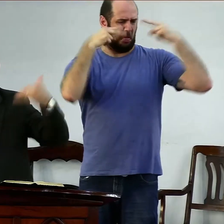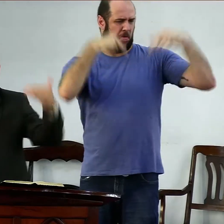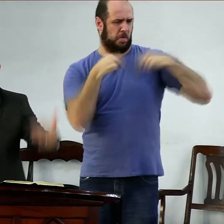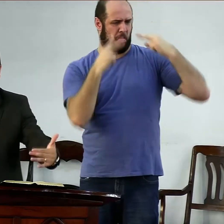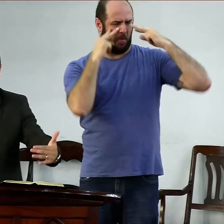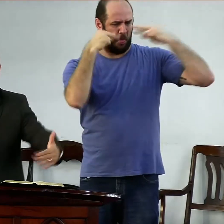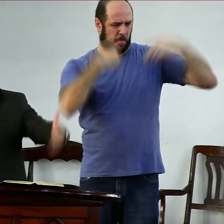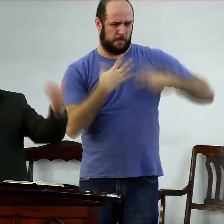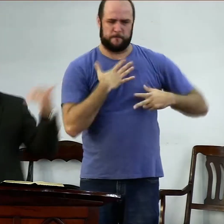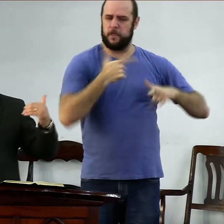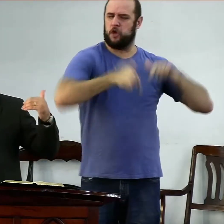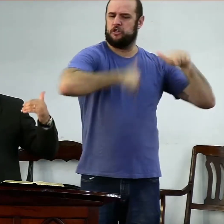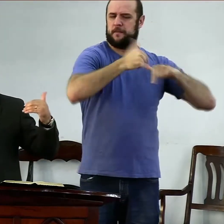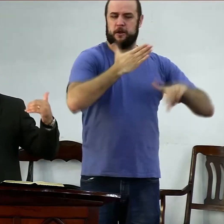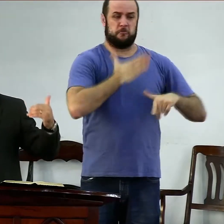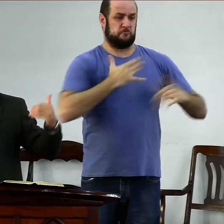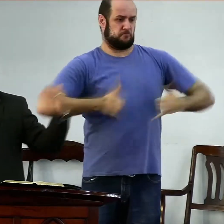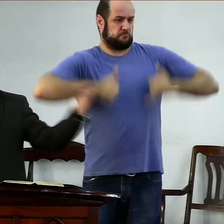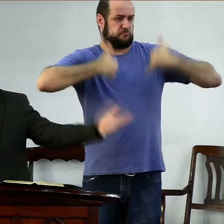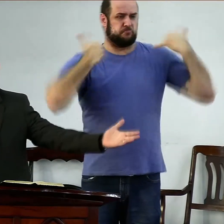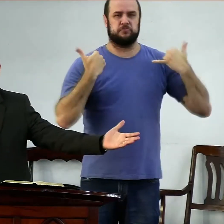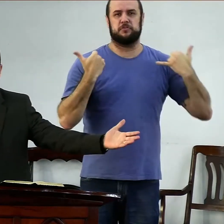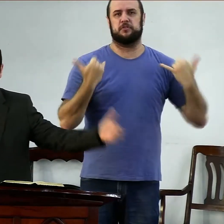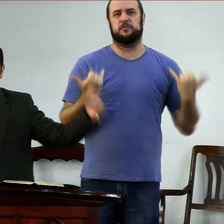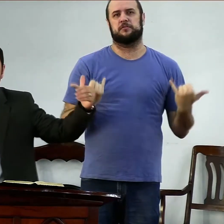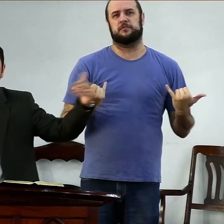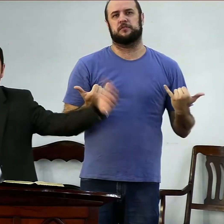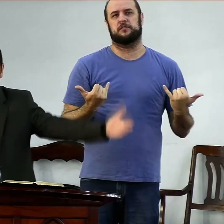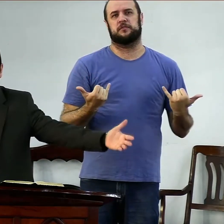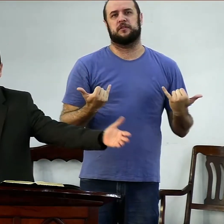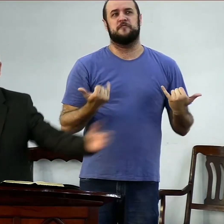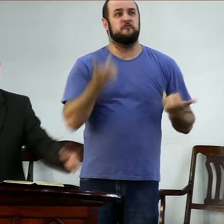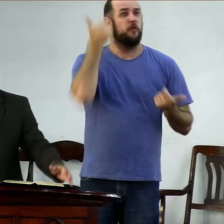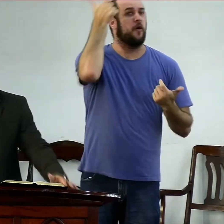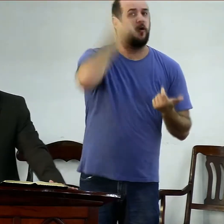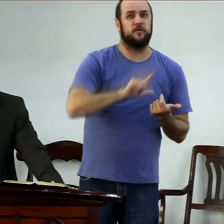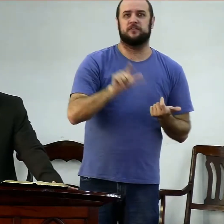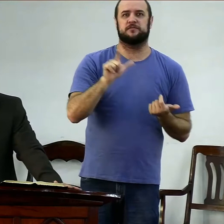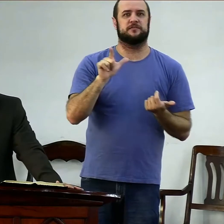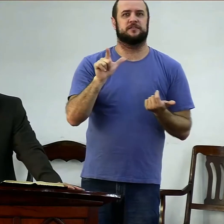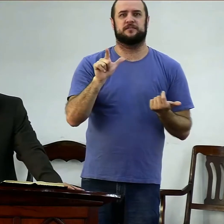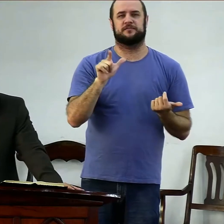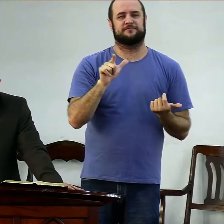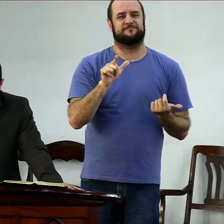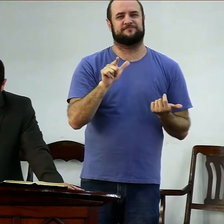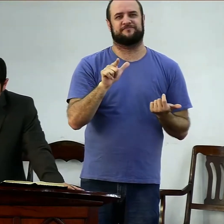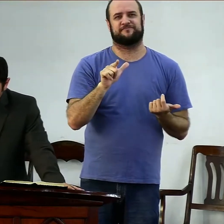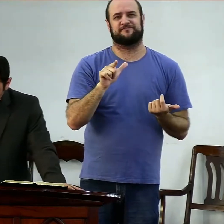aquilo que ele faz, ou deixa de fazer, ou não consegue fazer.